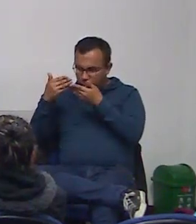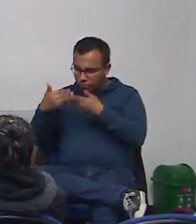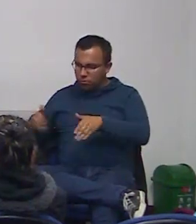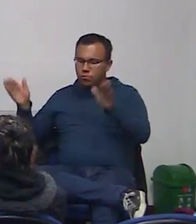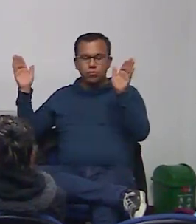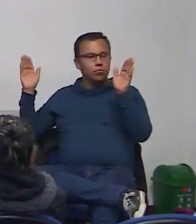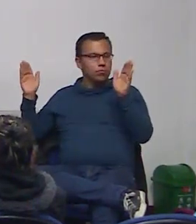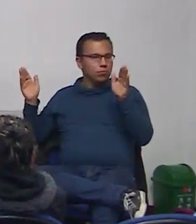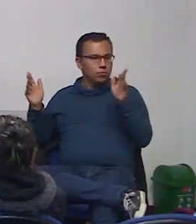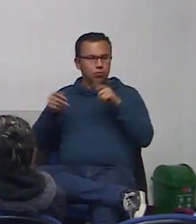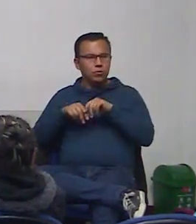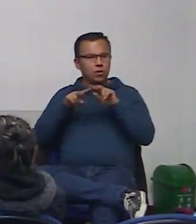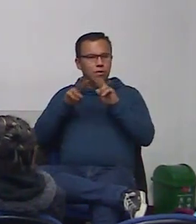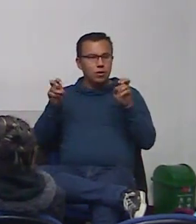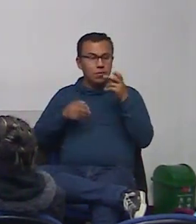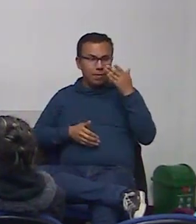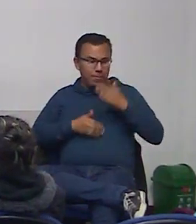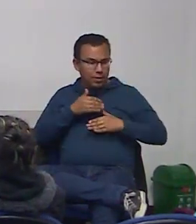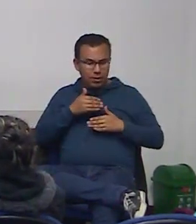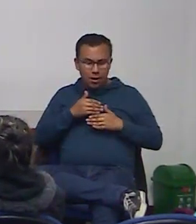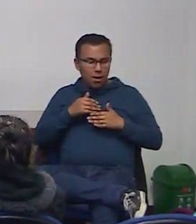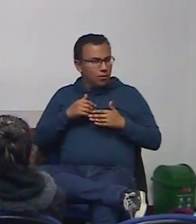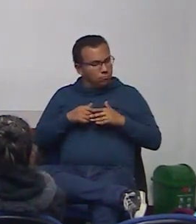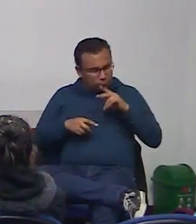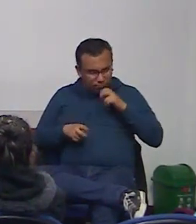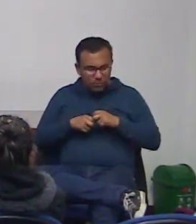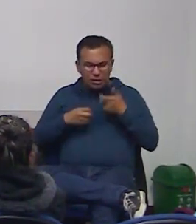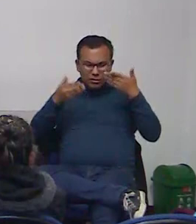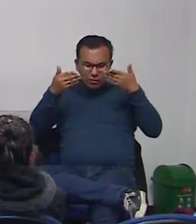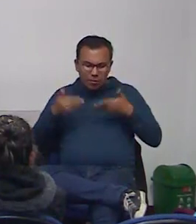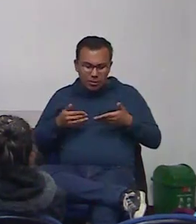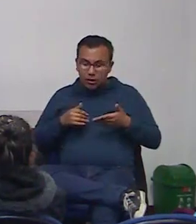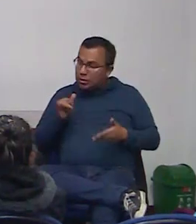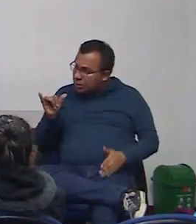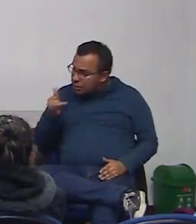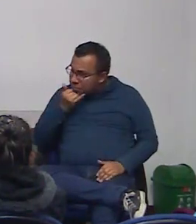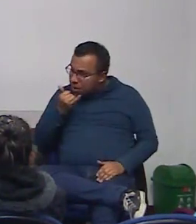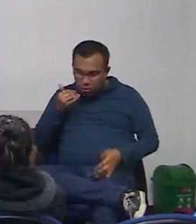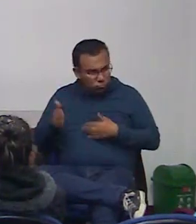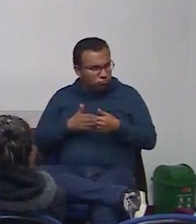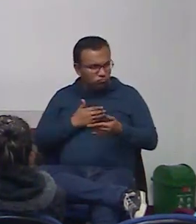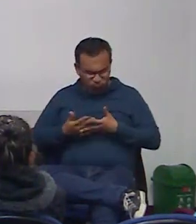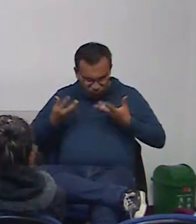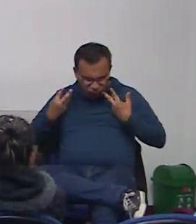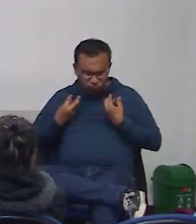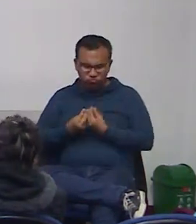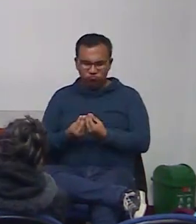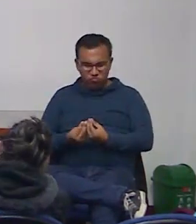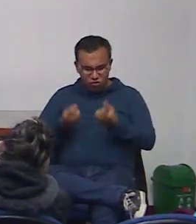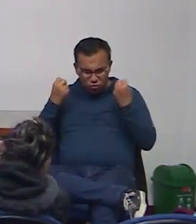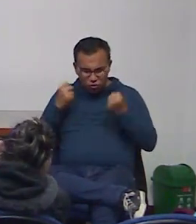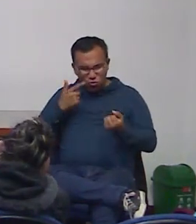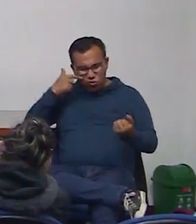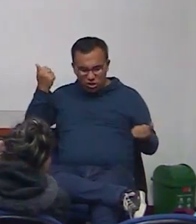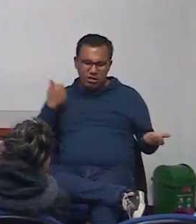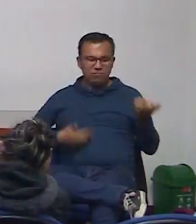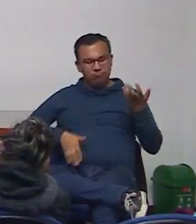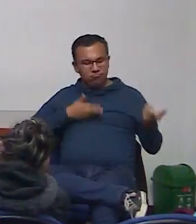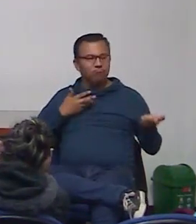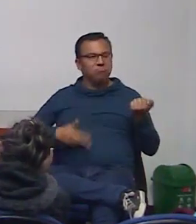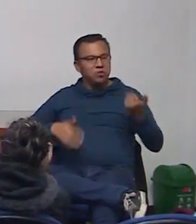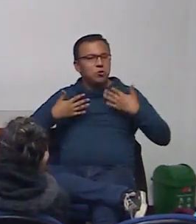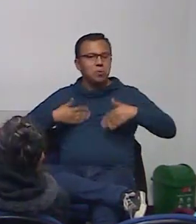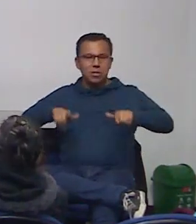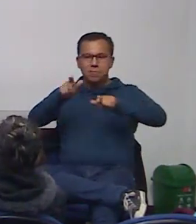que les decía es que no es el tema del pesar es que no es el tema es que tenemos discapacidad y no es que somos una orquesta y sonamos una machera y ponemos a